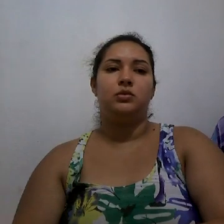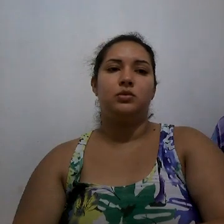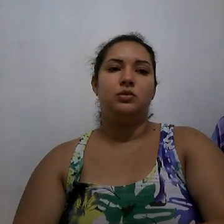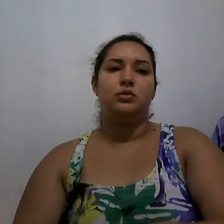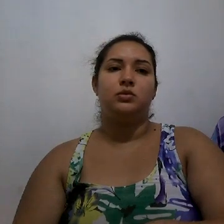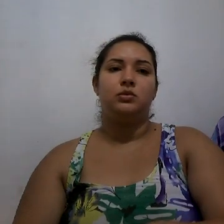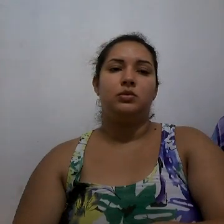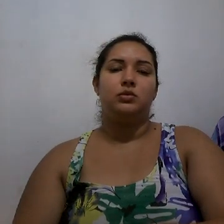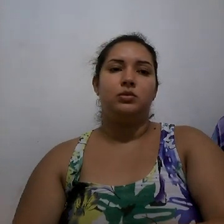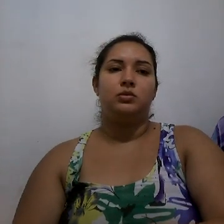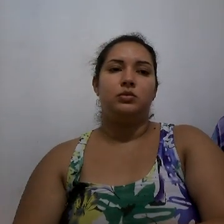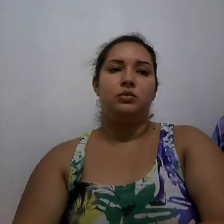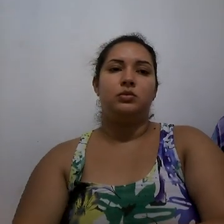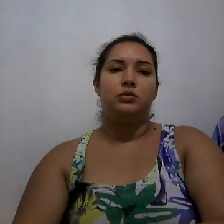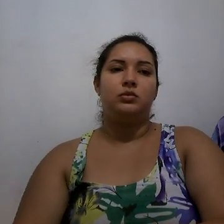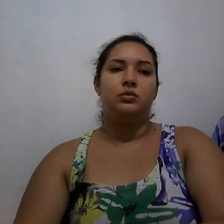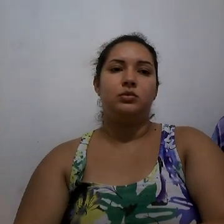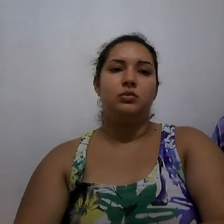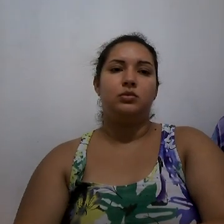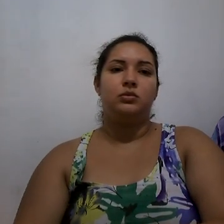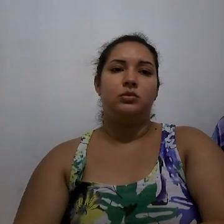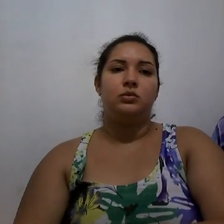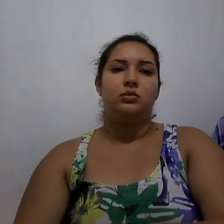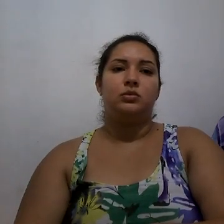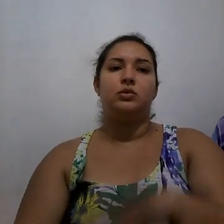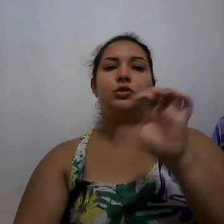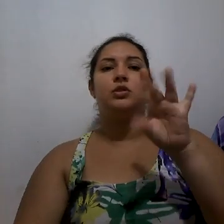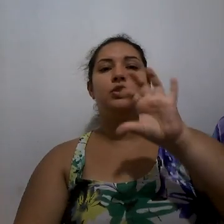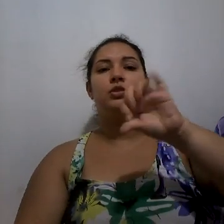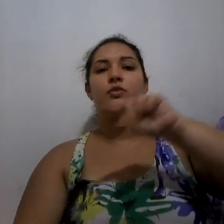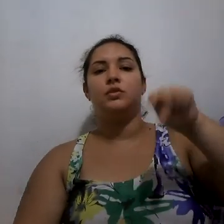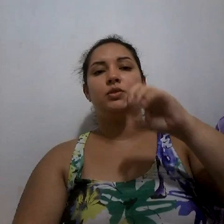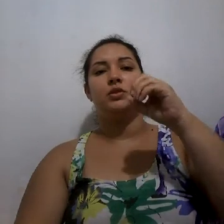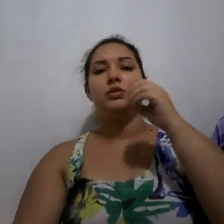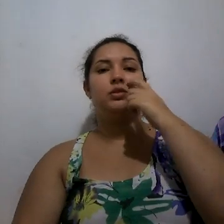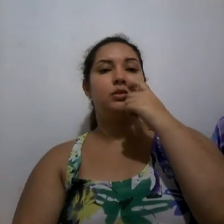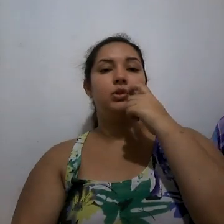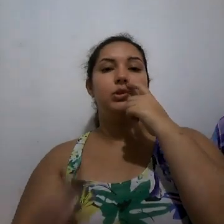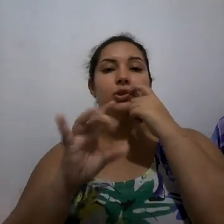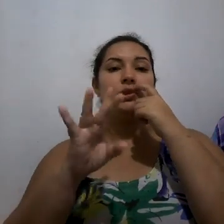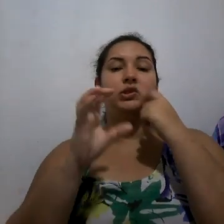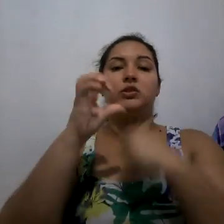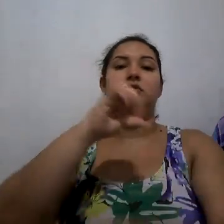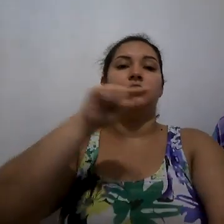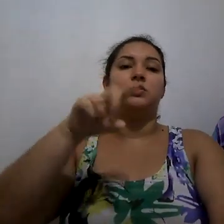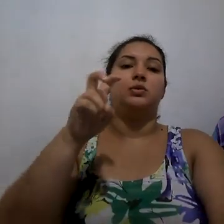9,047? 9,0, isso, porque só iria ser 9,1 se o 4 fosse 5 maior que 5.